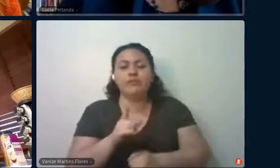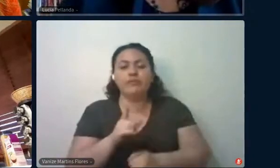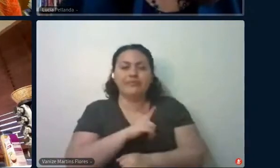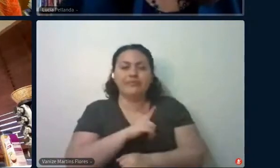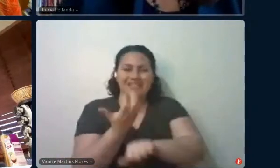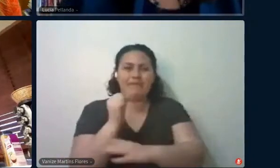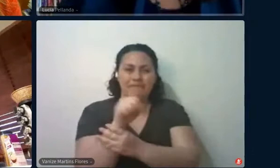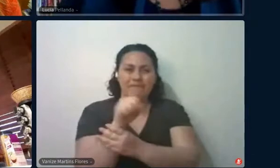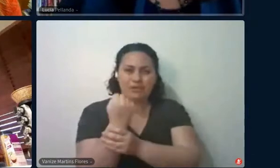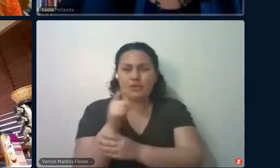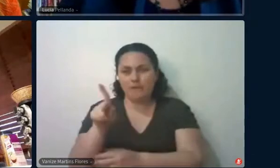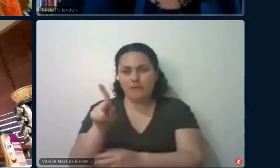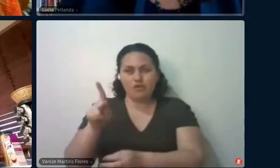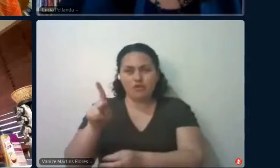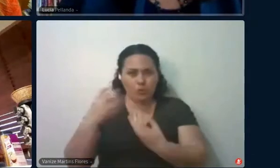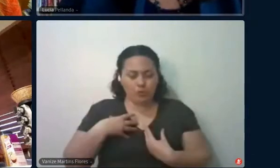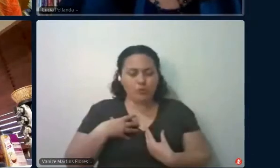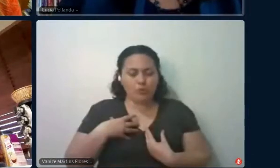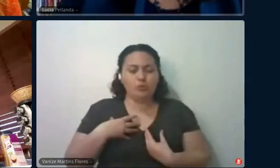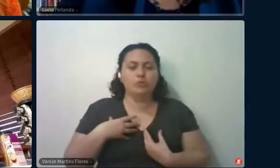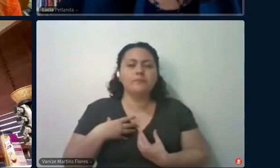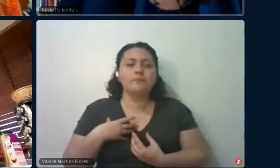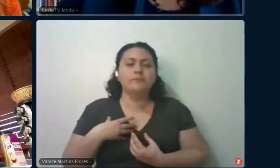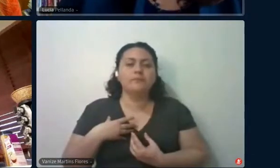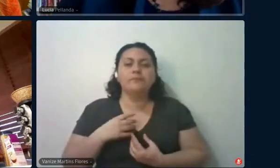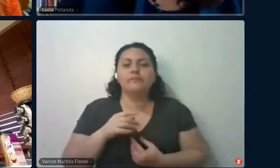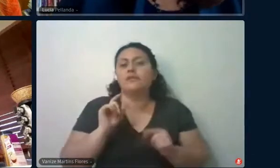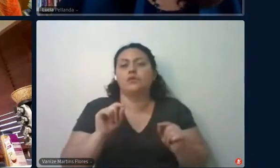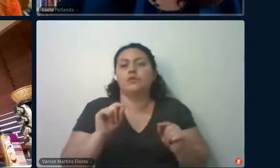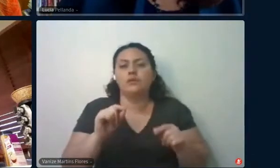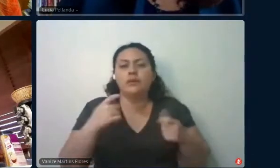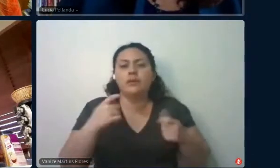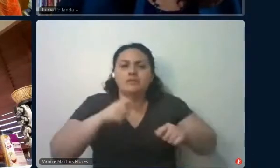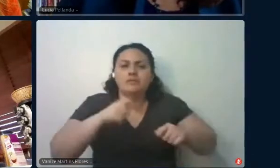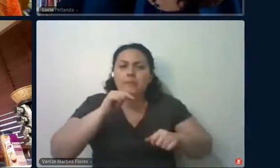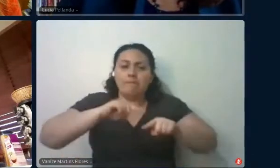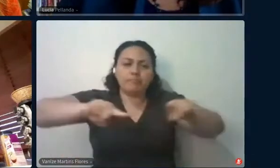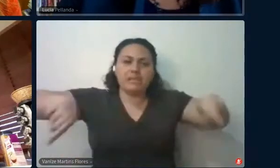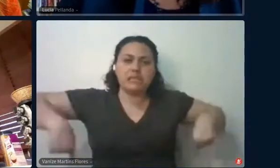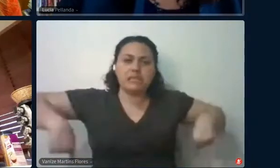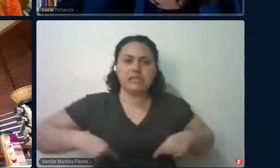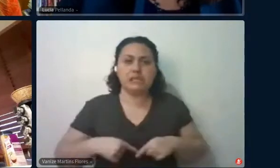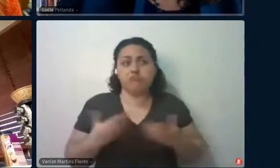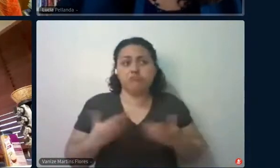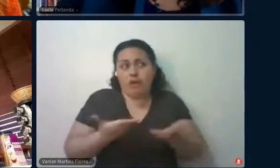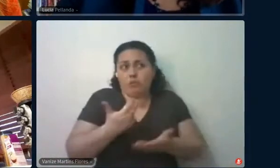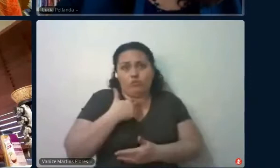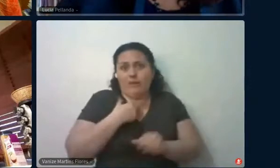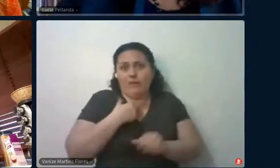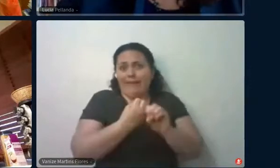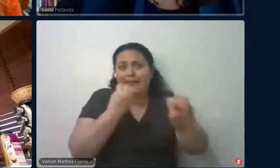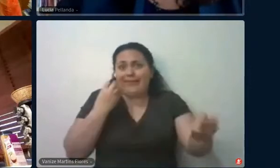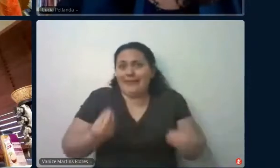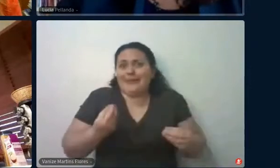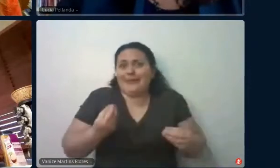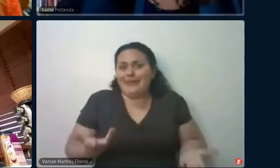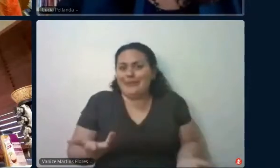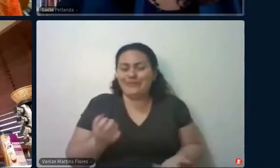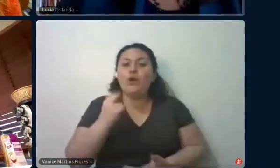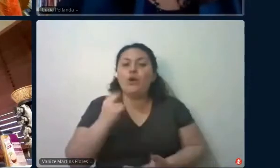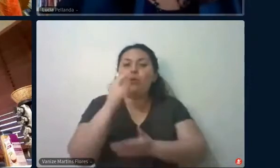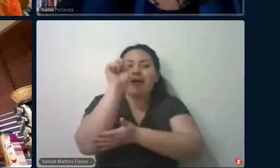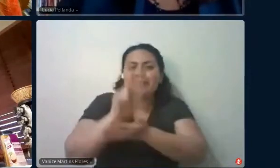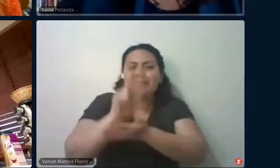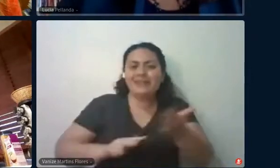que envolve piscina, não tem como fazer isso por EAD, exame físico, anamnese, então tem